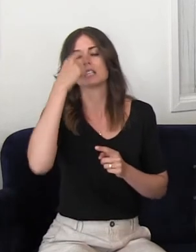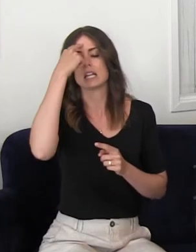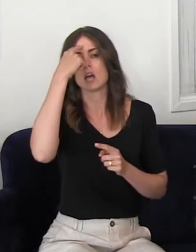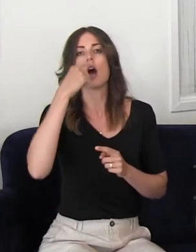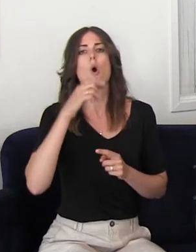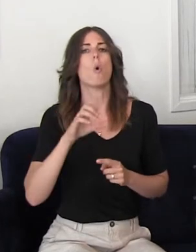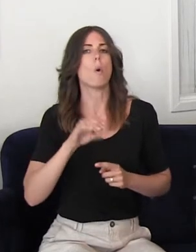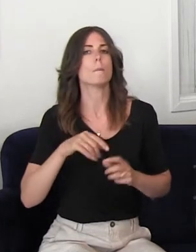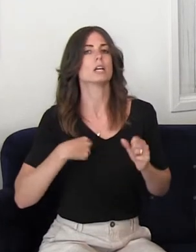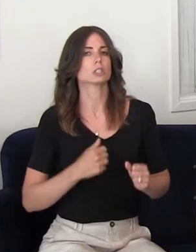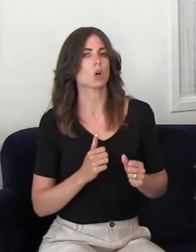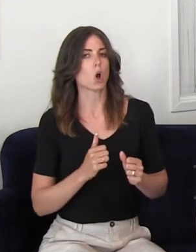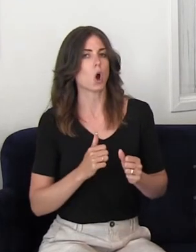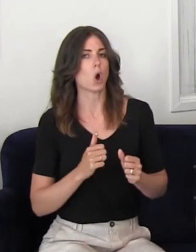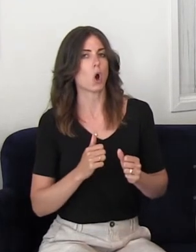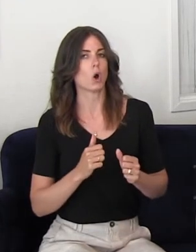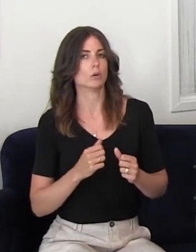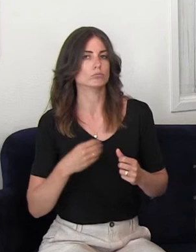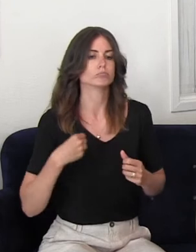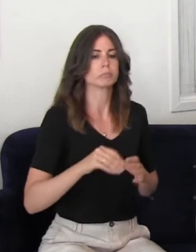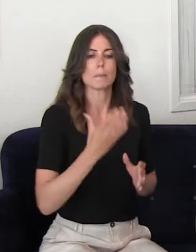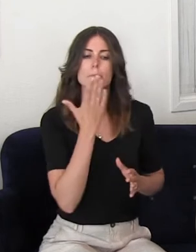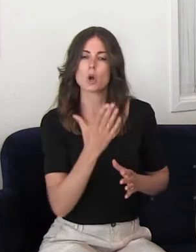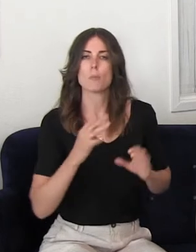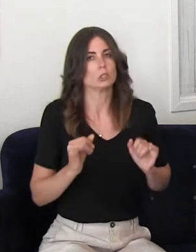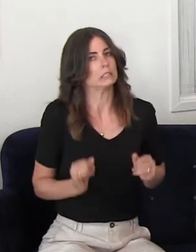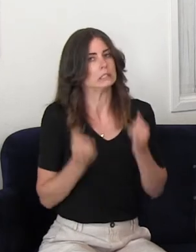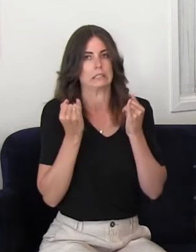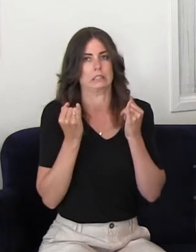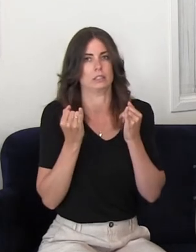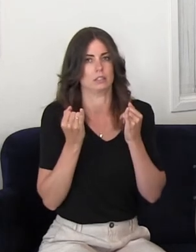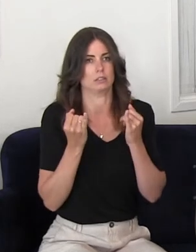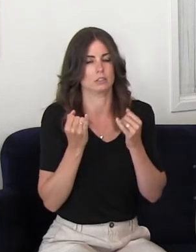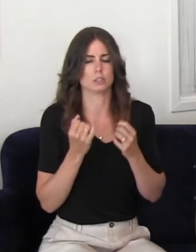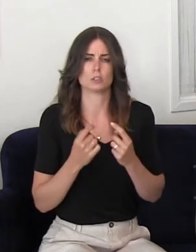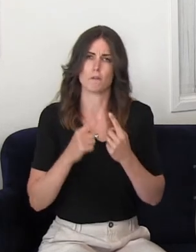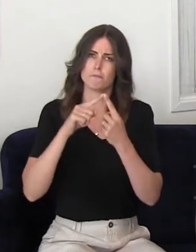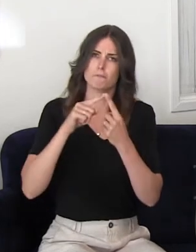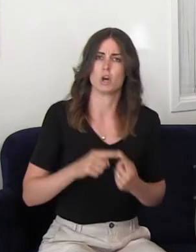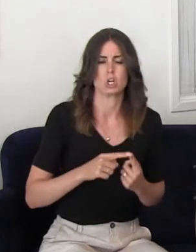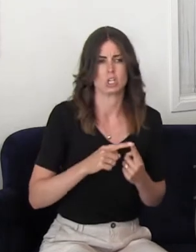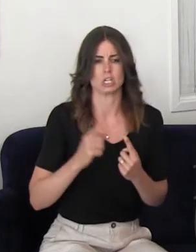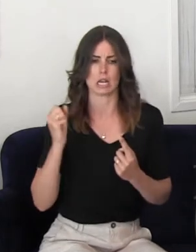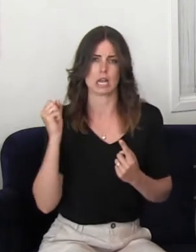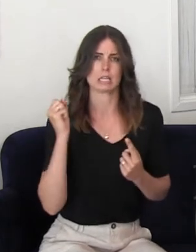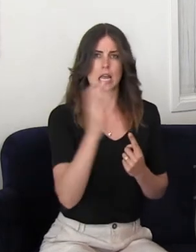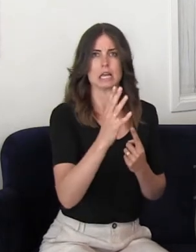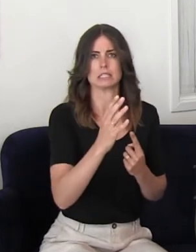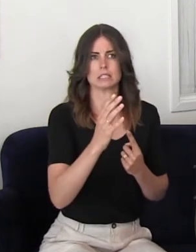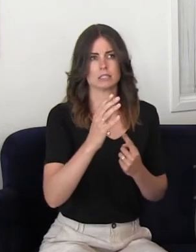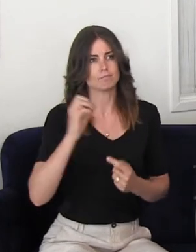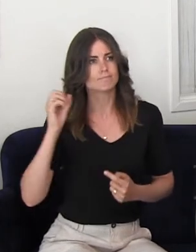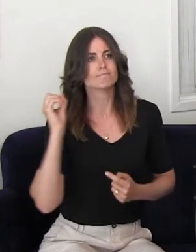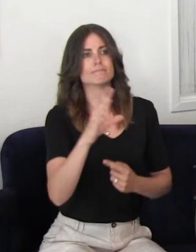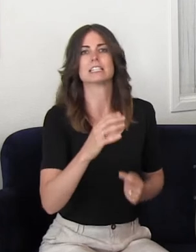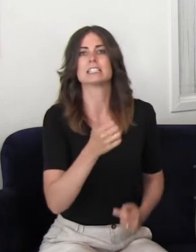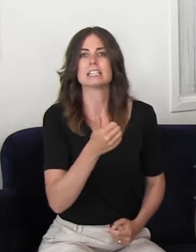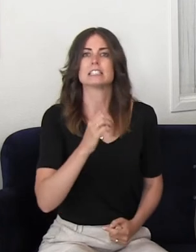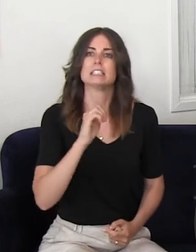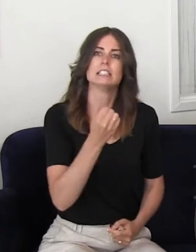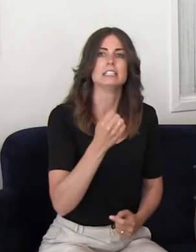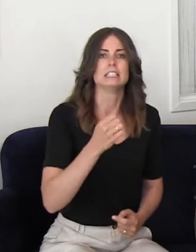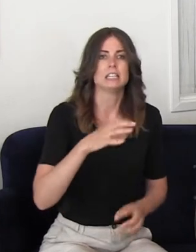något bra här, då får man göra det i början av tävlingen. Så med sitt första kast svingade han iväg spjutet 69 meter och